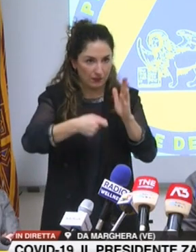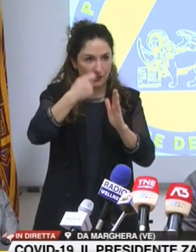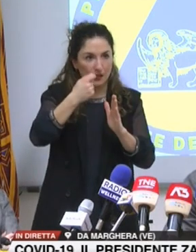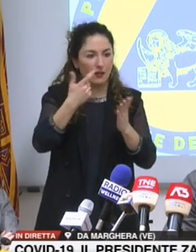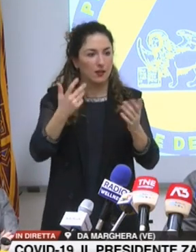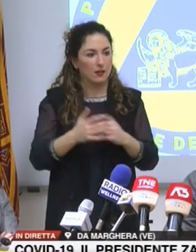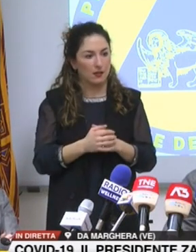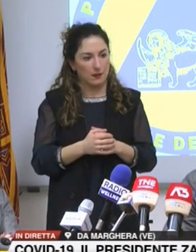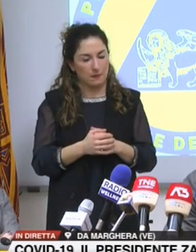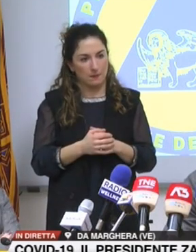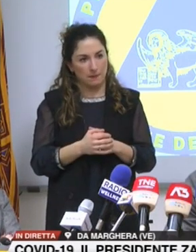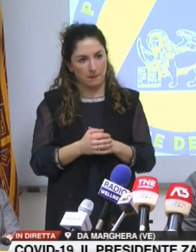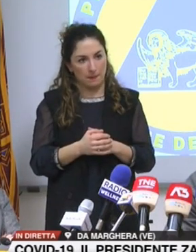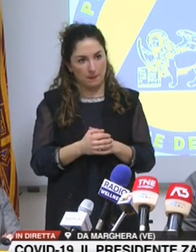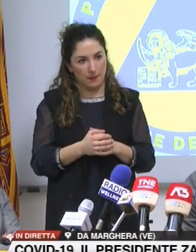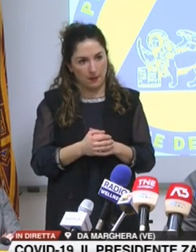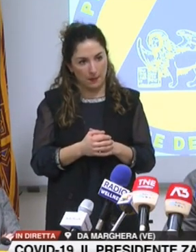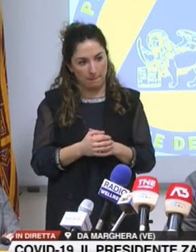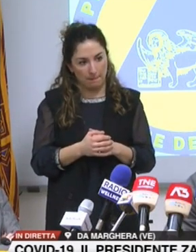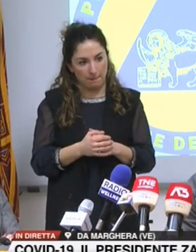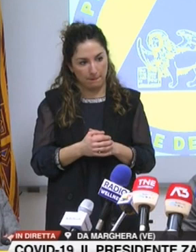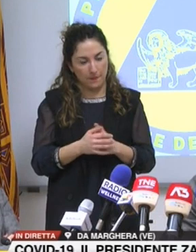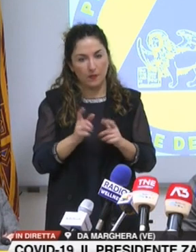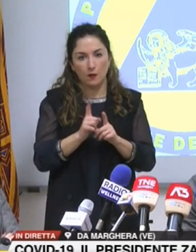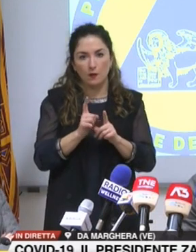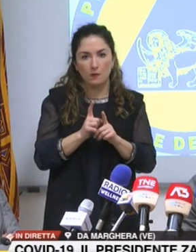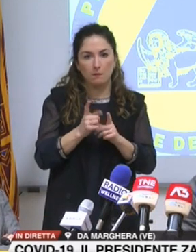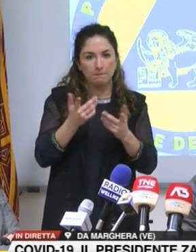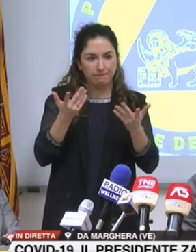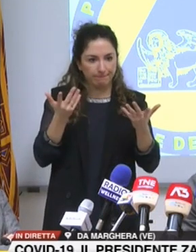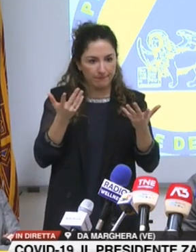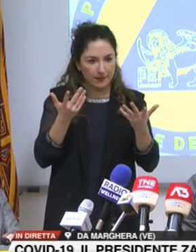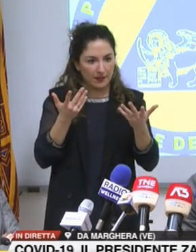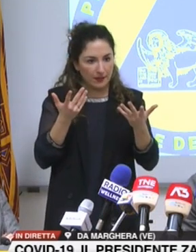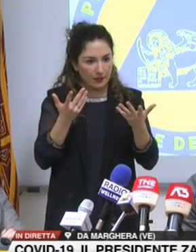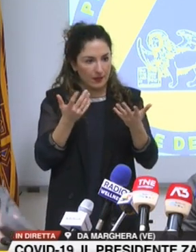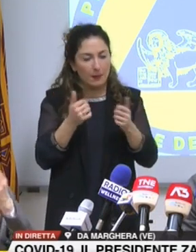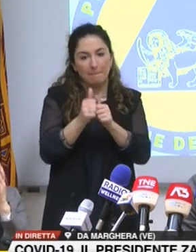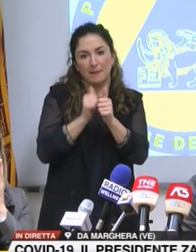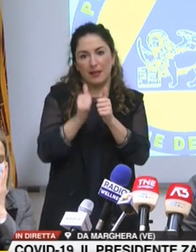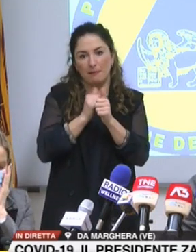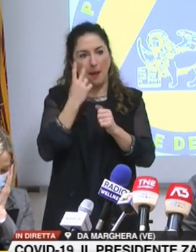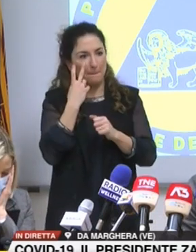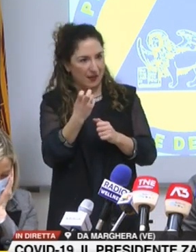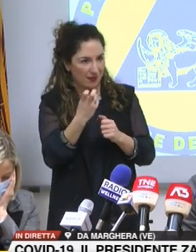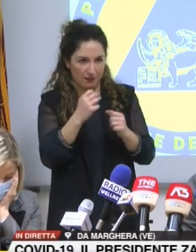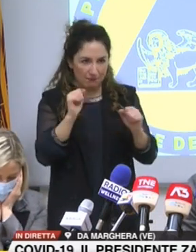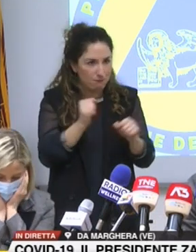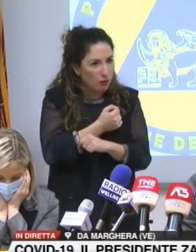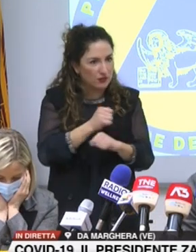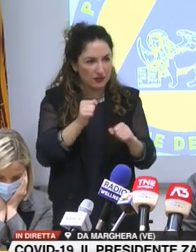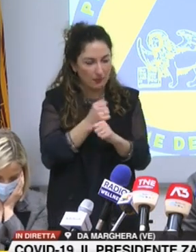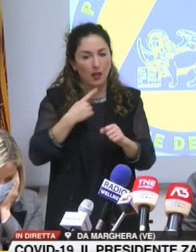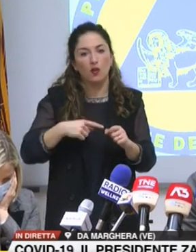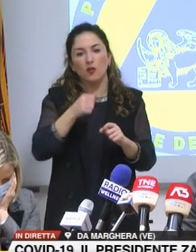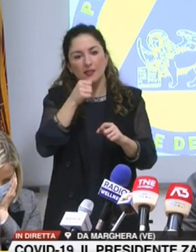l'amo puoi calibrare il diametro della lenza, quindi capisci già che pesce arriva, sì, però ne becchi uno di pesce. Noi abbiamo bisogno